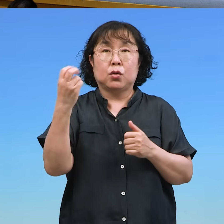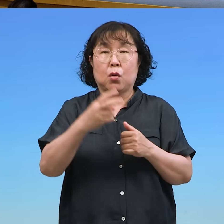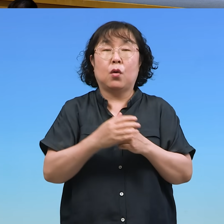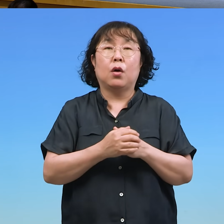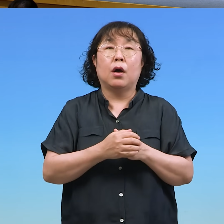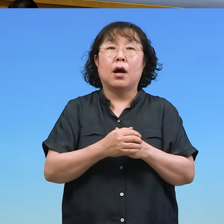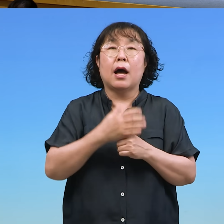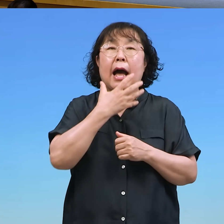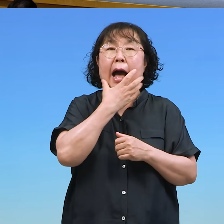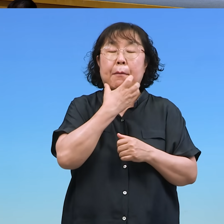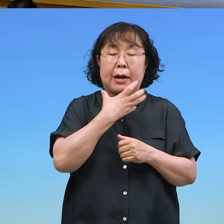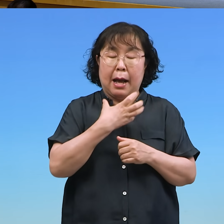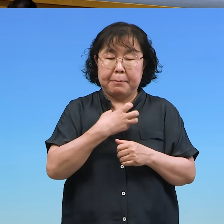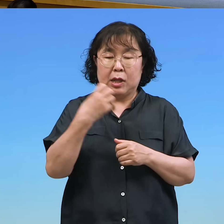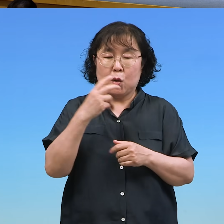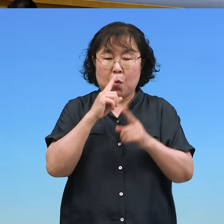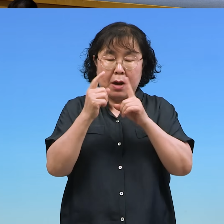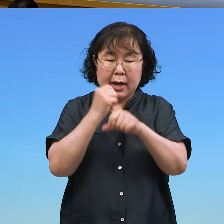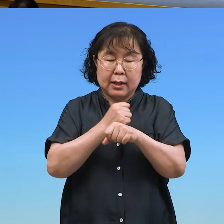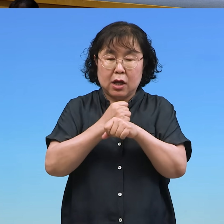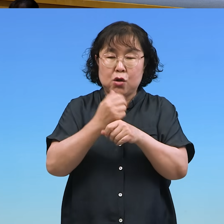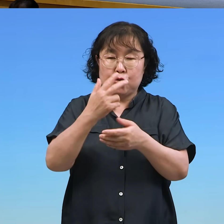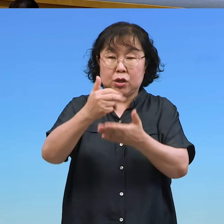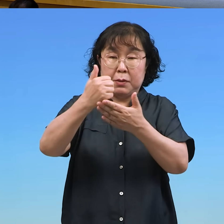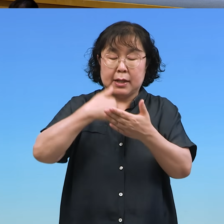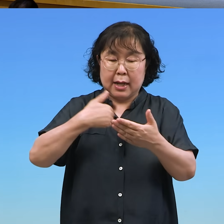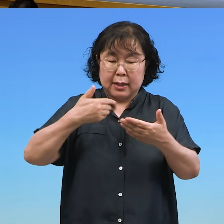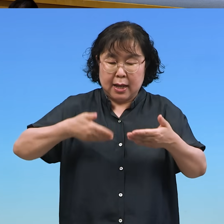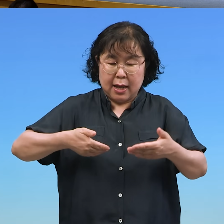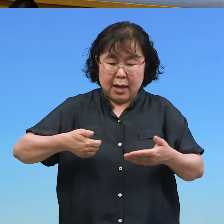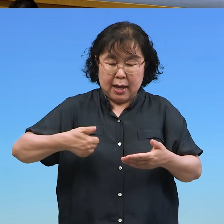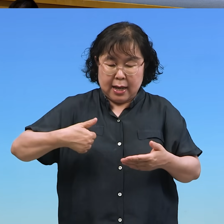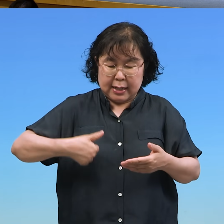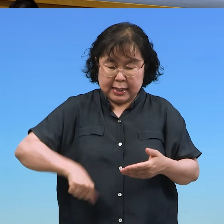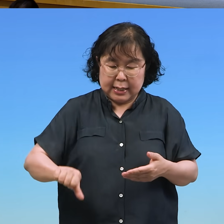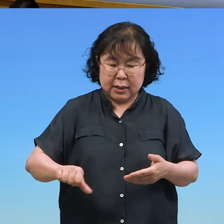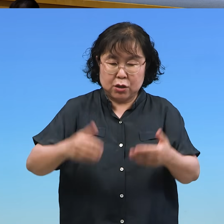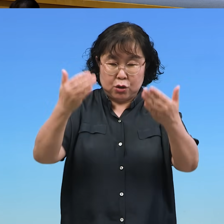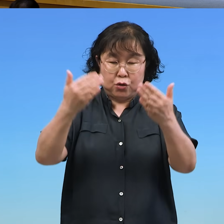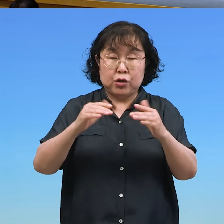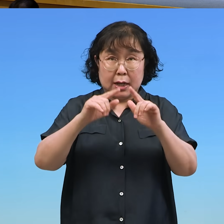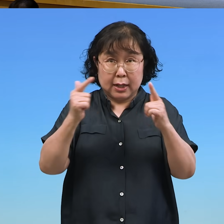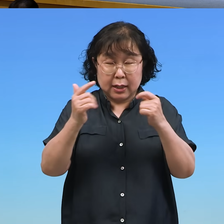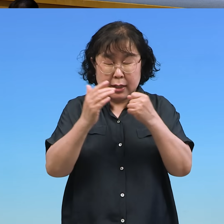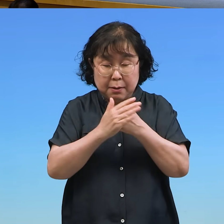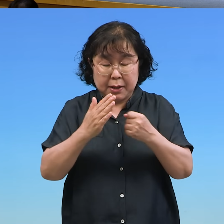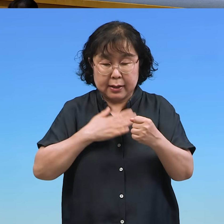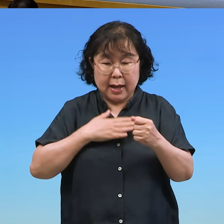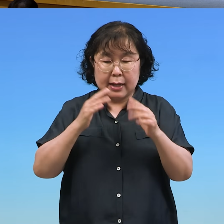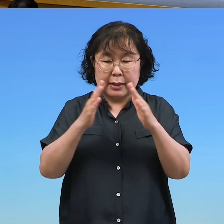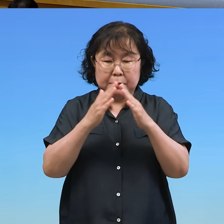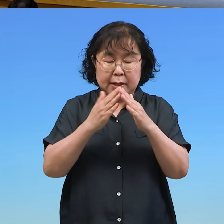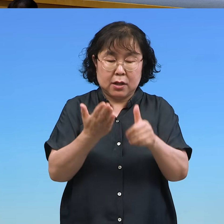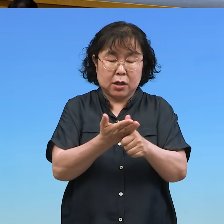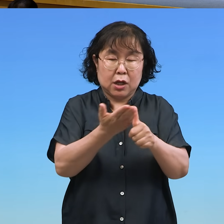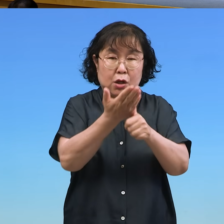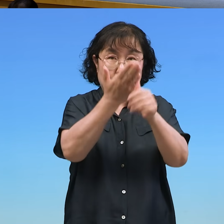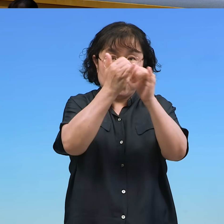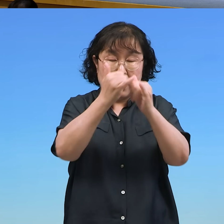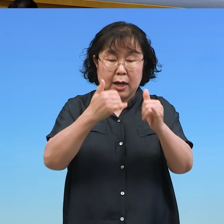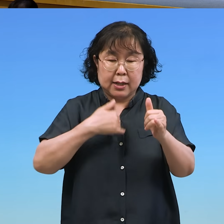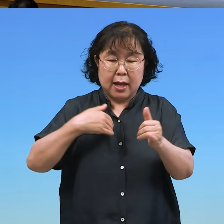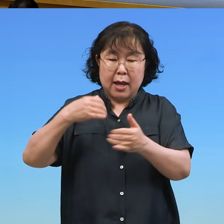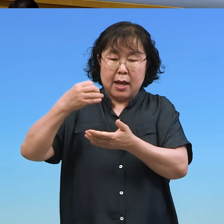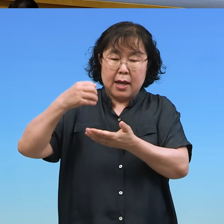다음 3절에도 보니까 아브라함이 또 이르되 주께서 내게 씨를 주지 아니하셨으니 내 집에서 길린